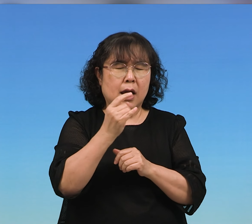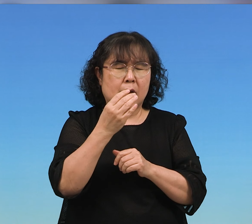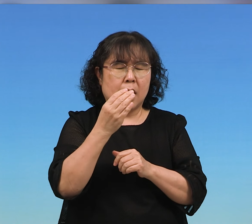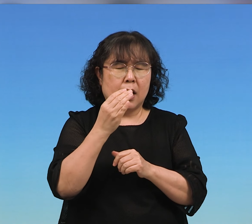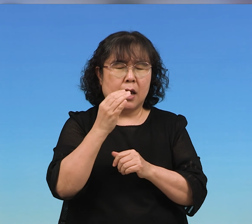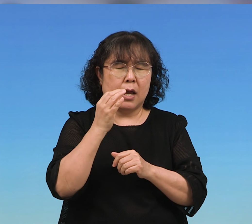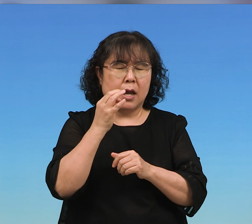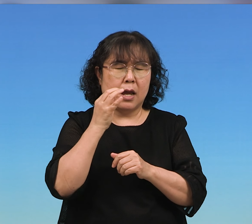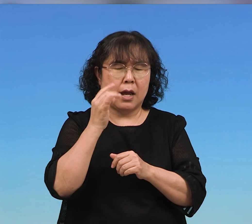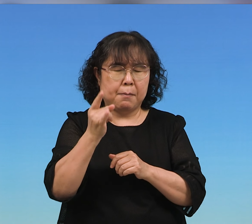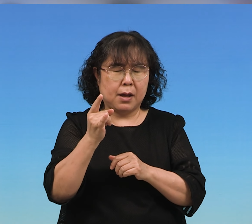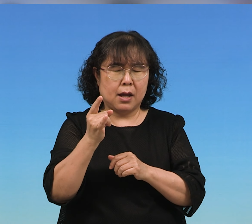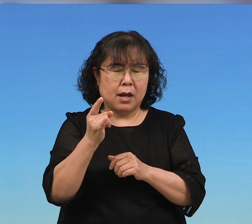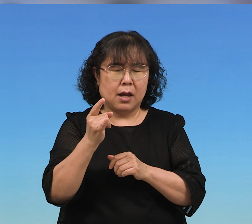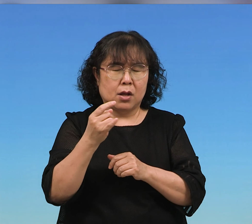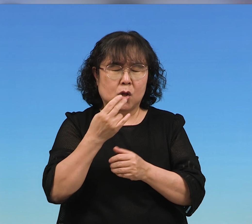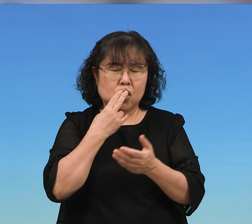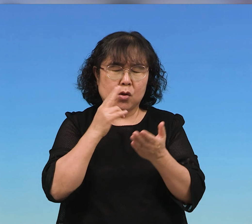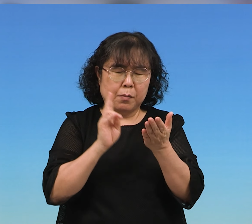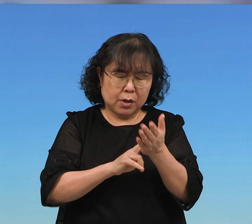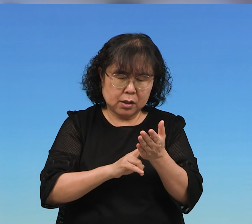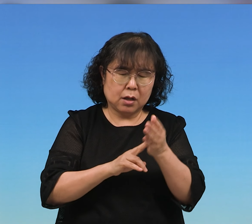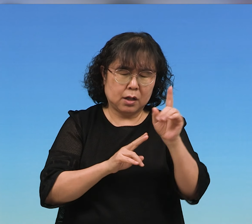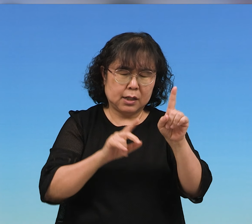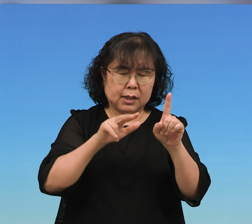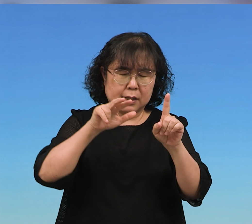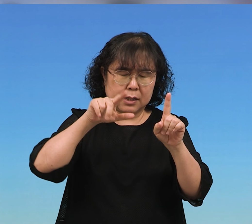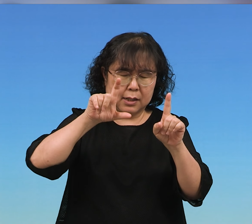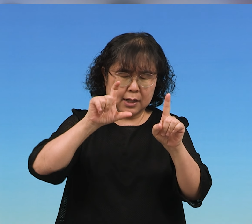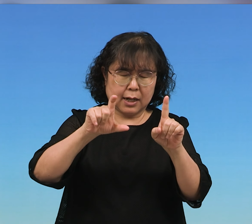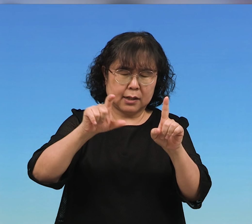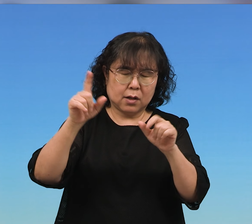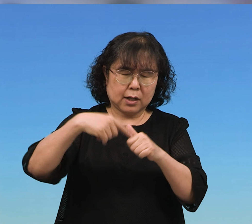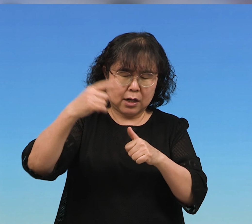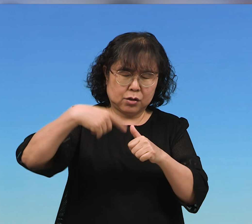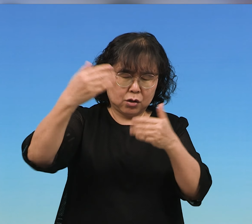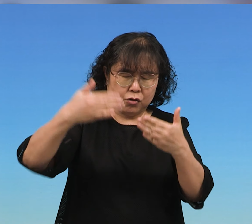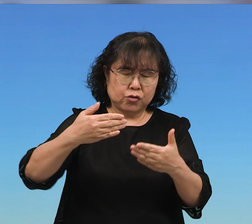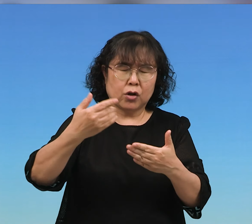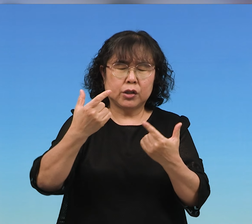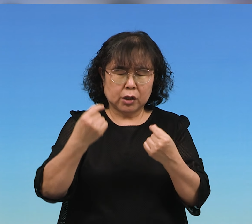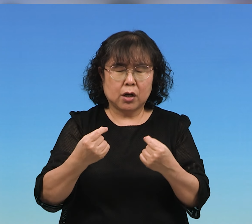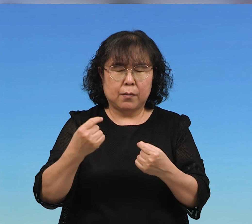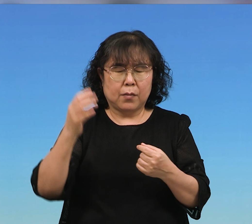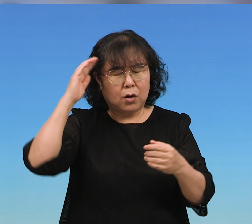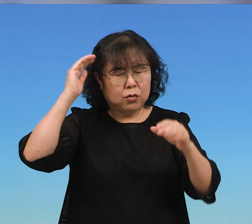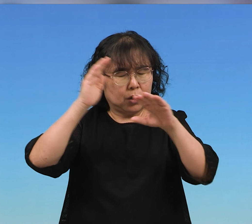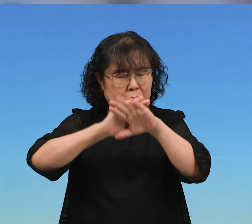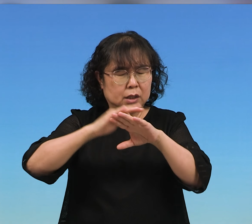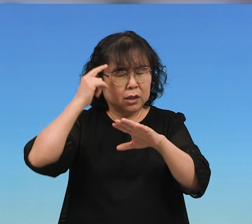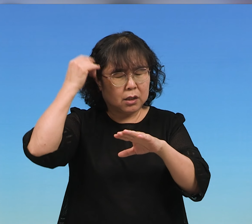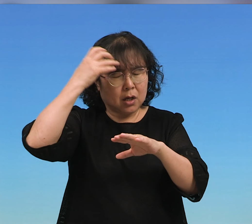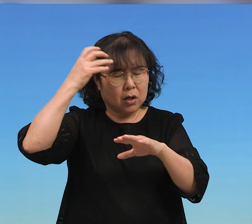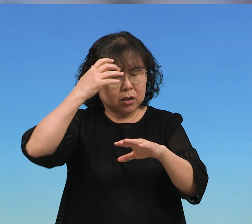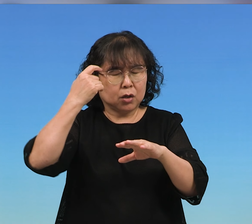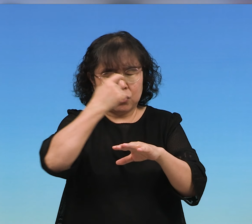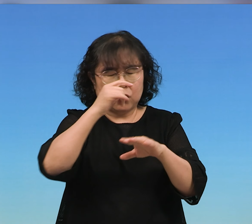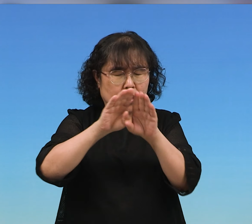에베소서 1장에서 바울이 그렇게 우리에게 가르쳐 주었던 말씀처럼 하나님 어두워진